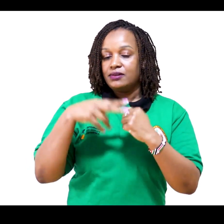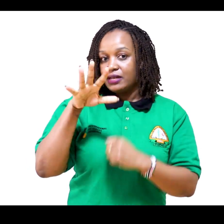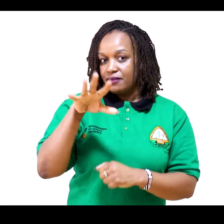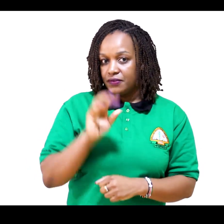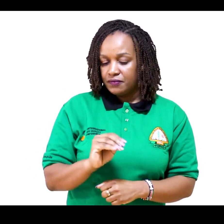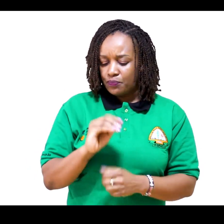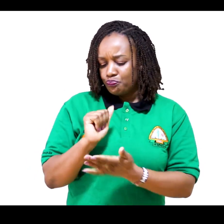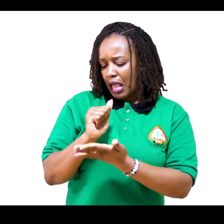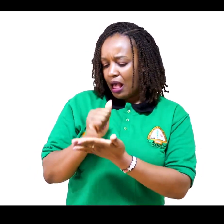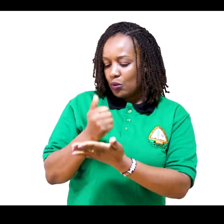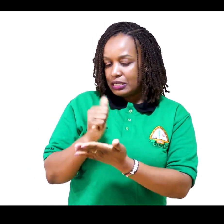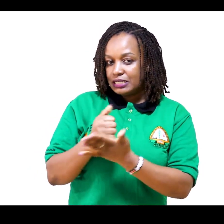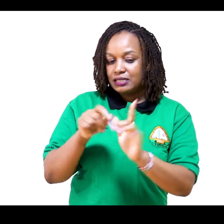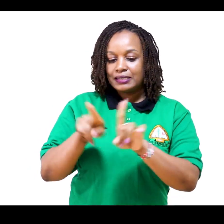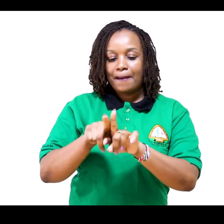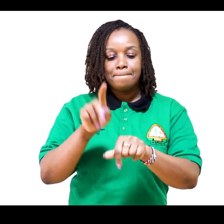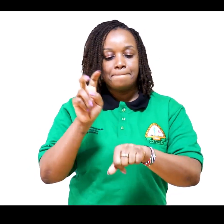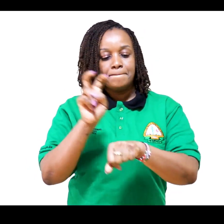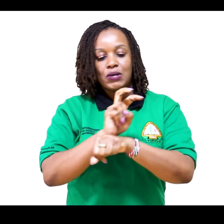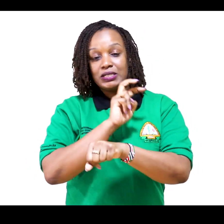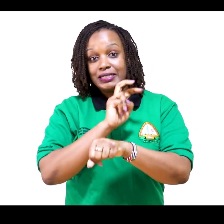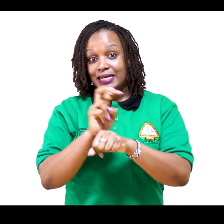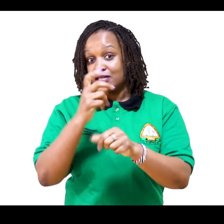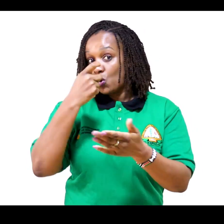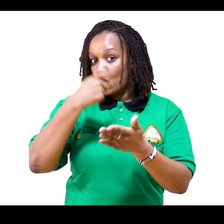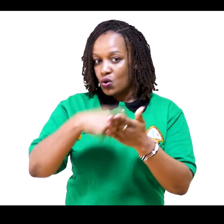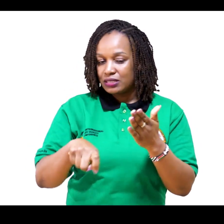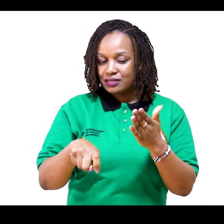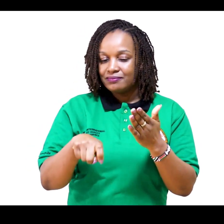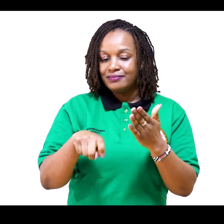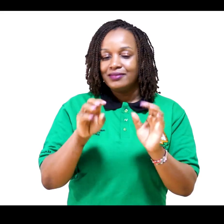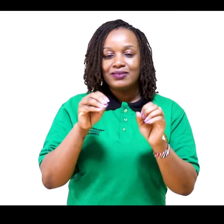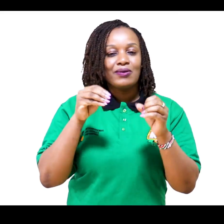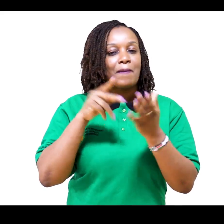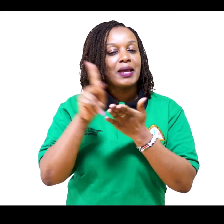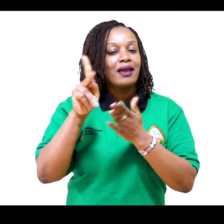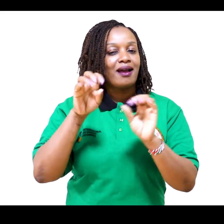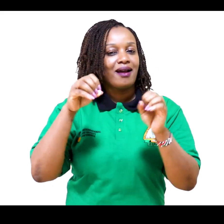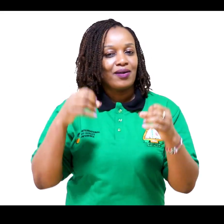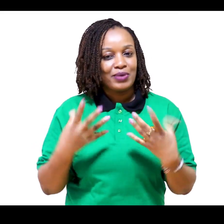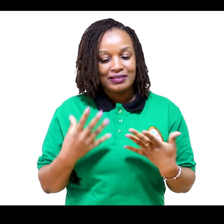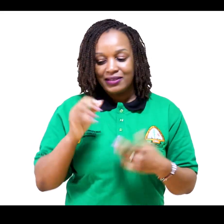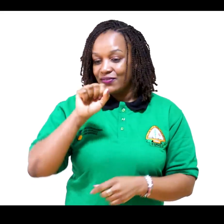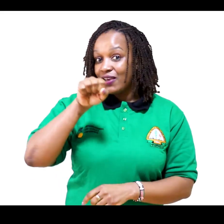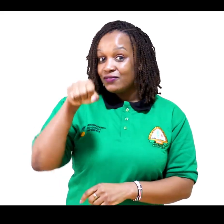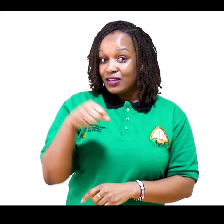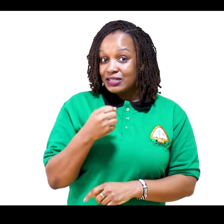18,750. Gharama za ukaguzi wa ufuatiliaji kwa kila ukaguzi wa shilingi 5,000.